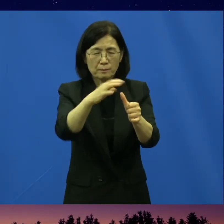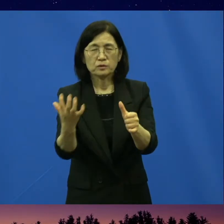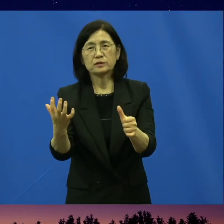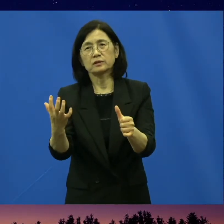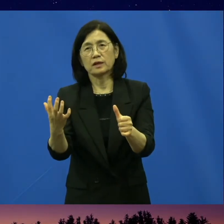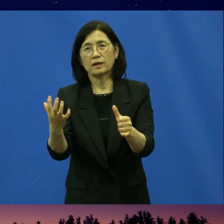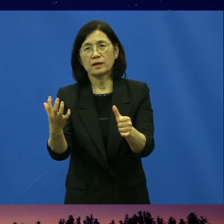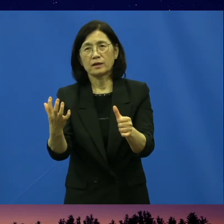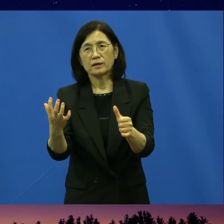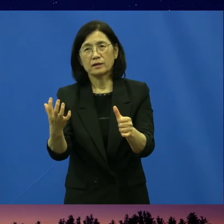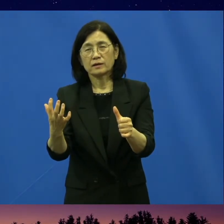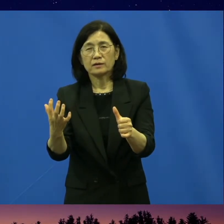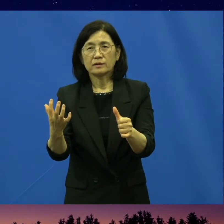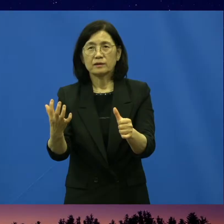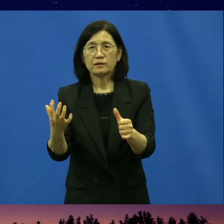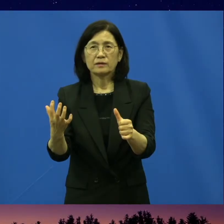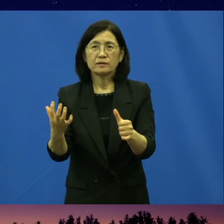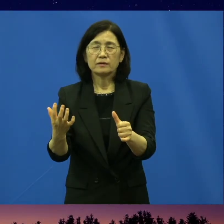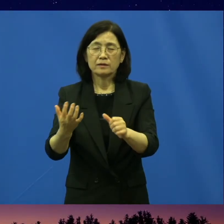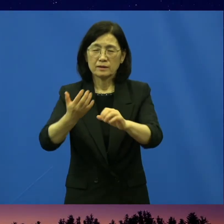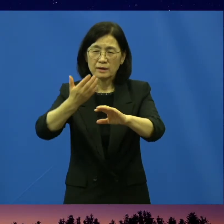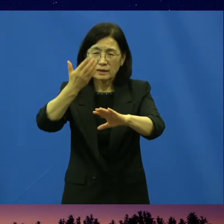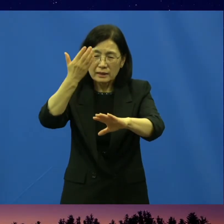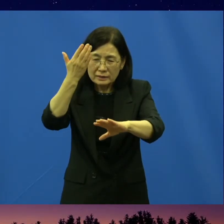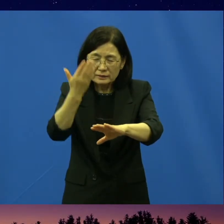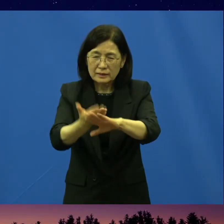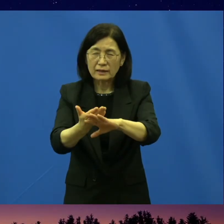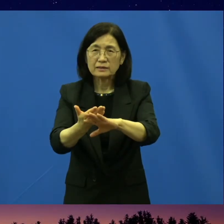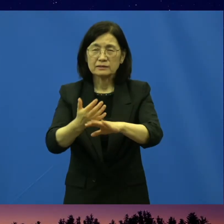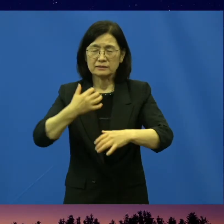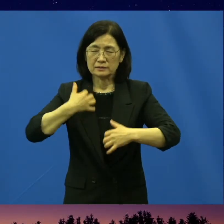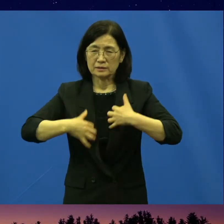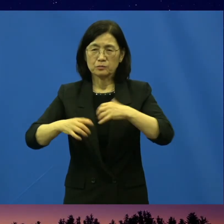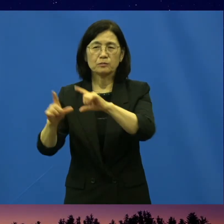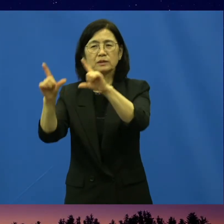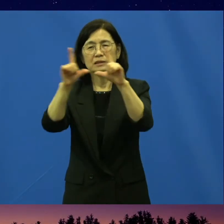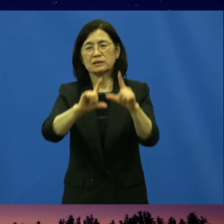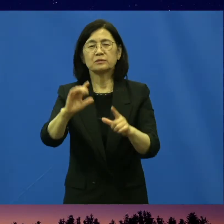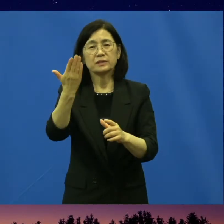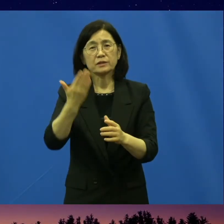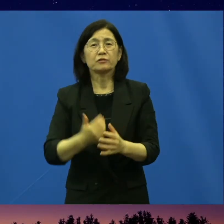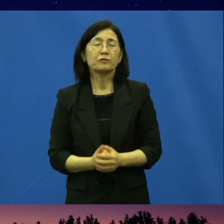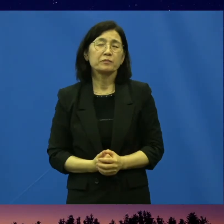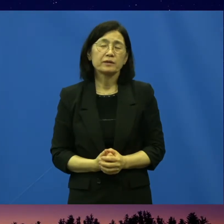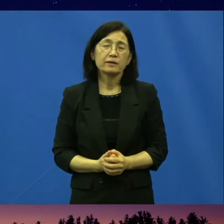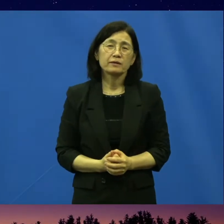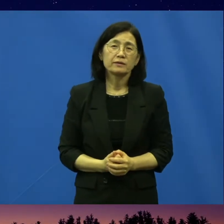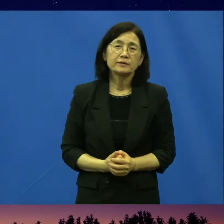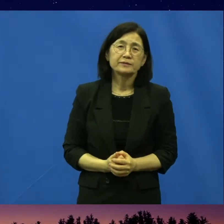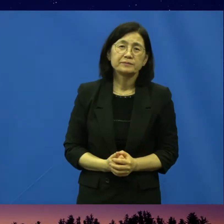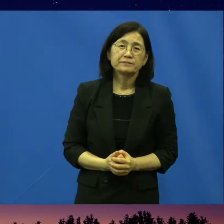우리는 전혀 다른 클래스의 삶을 살 수 있을 줄로 믿습니다.